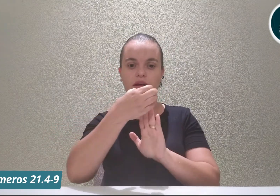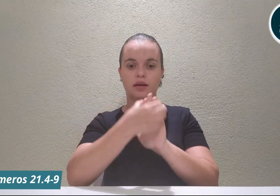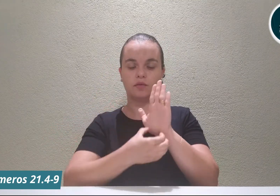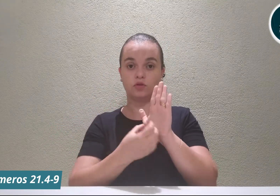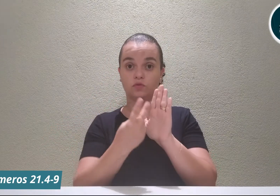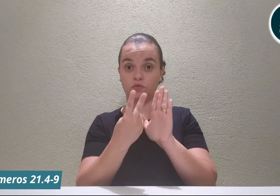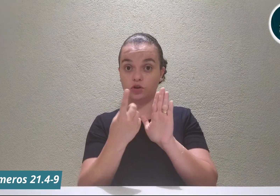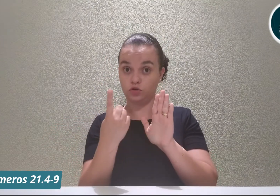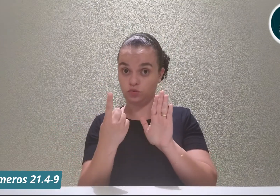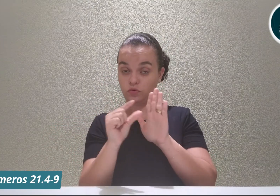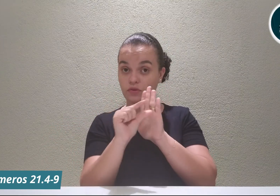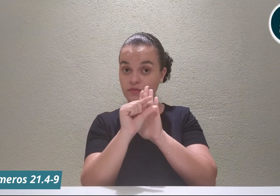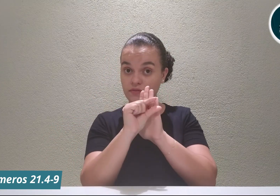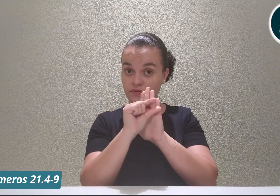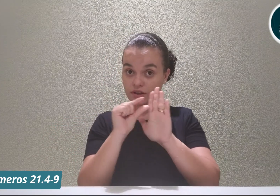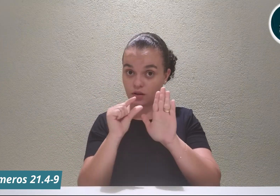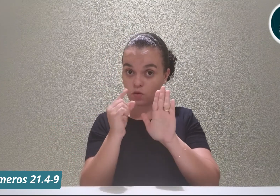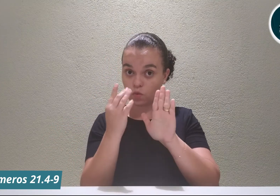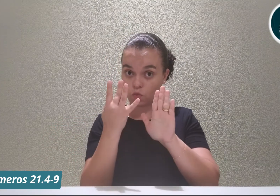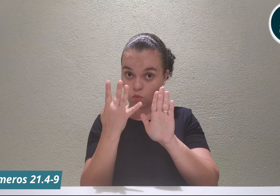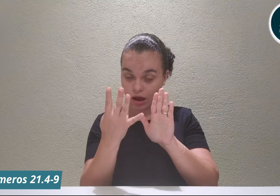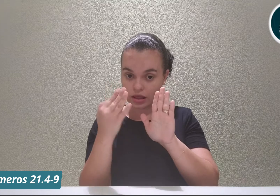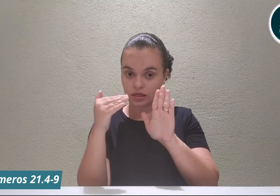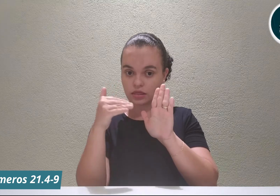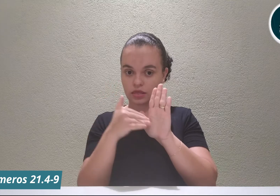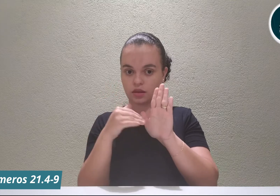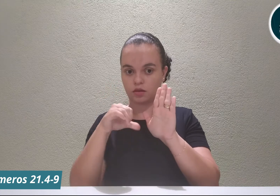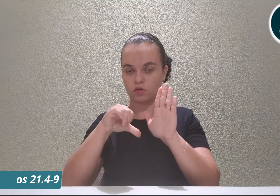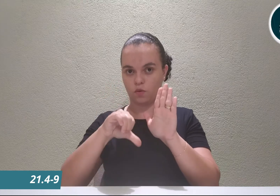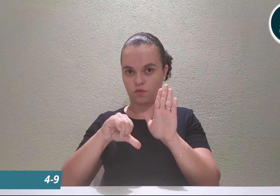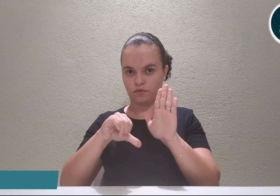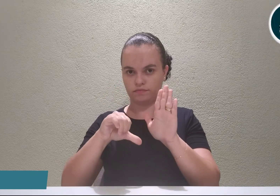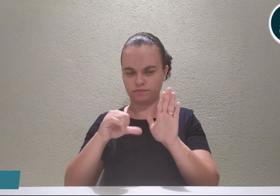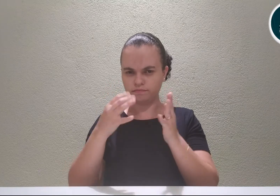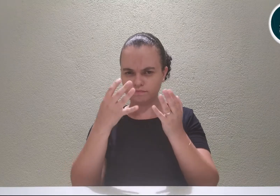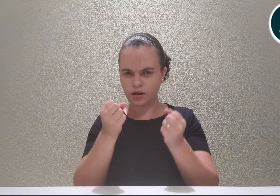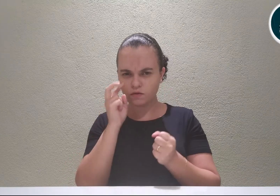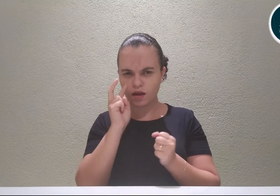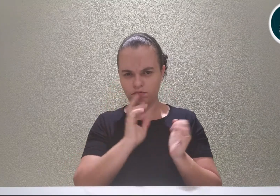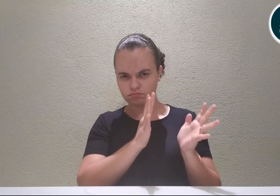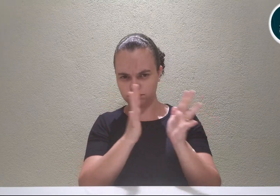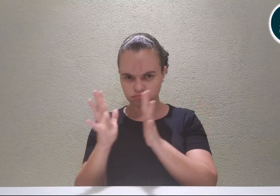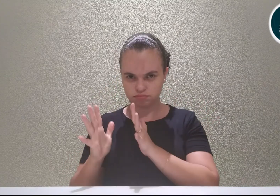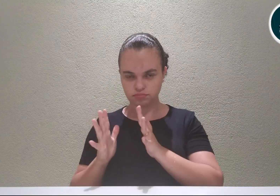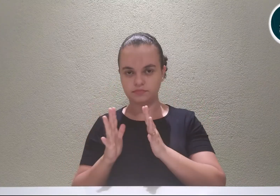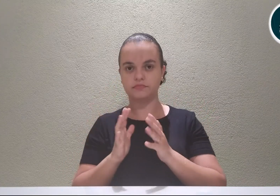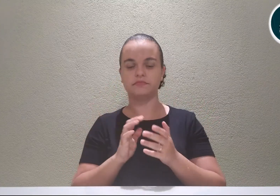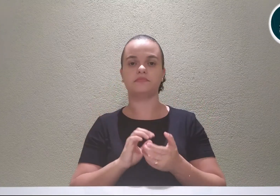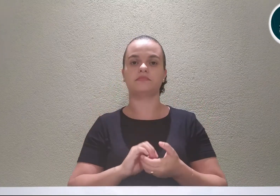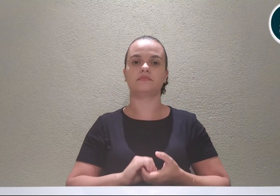Essa narrativa, ela está registrada em Números, capítulo 21, versículos de 4 a 9.